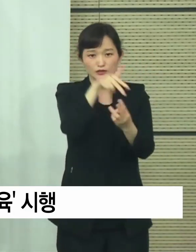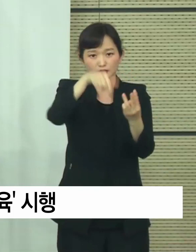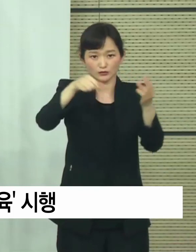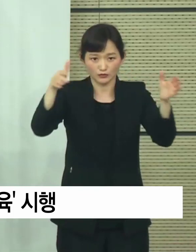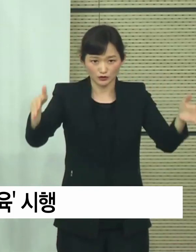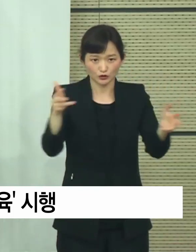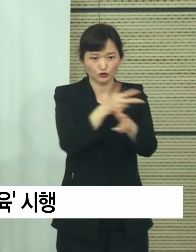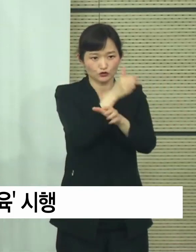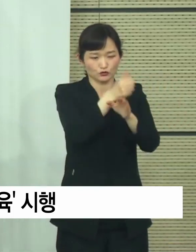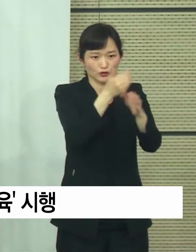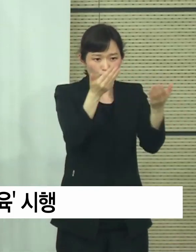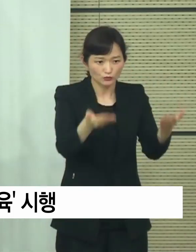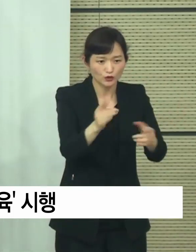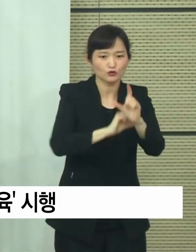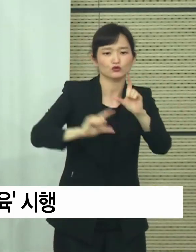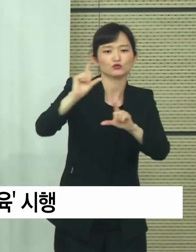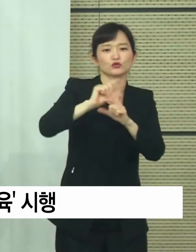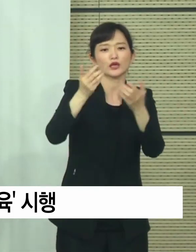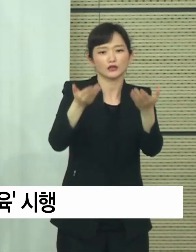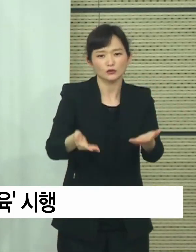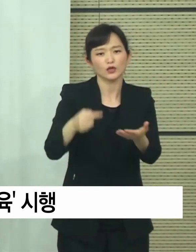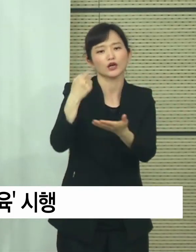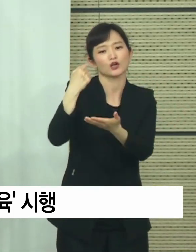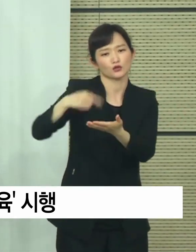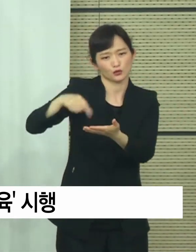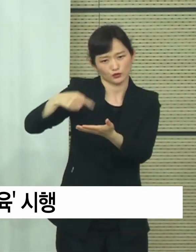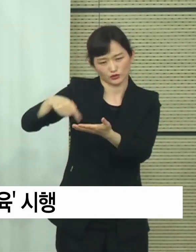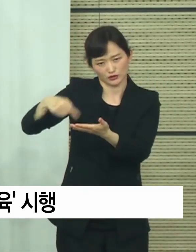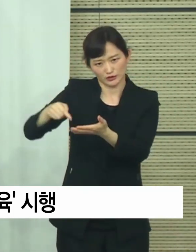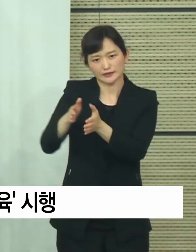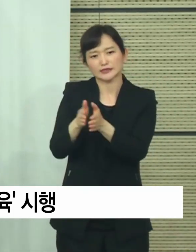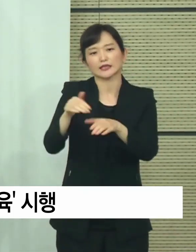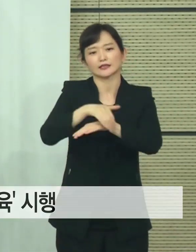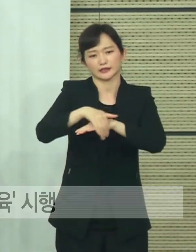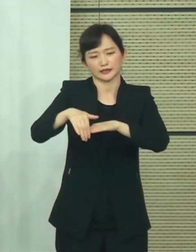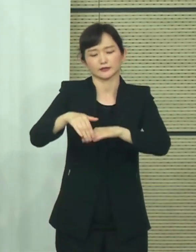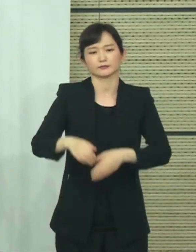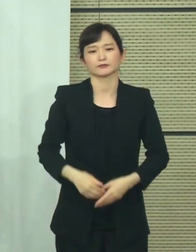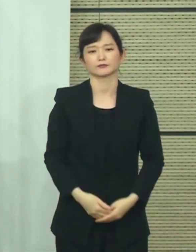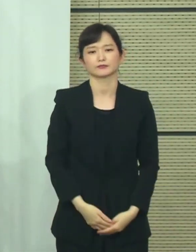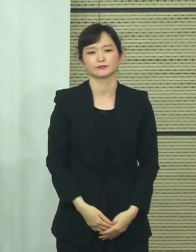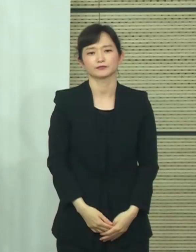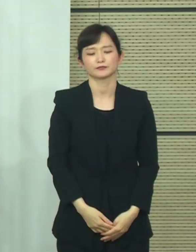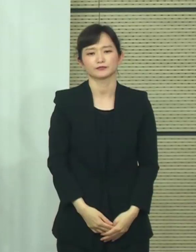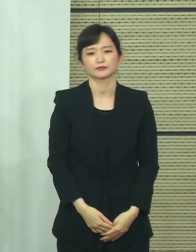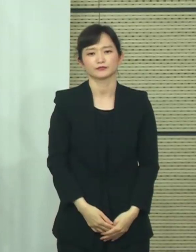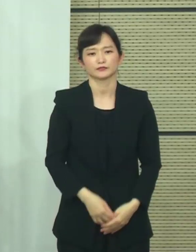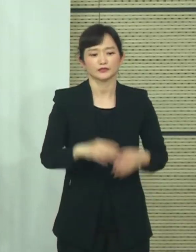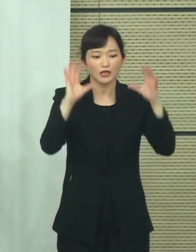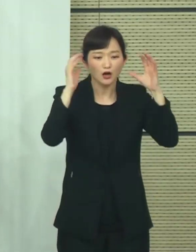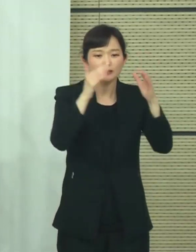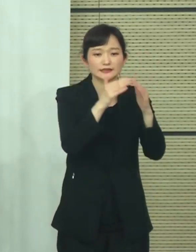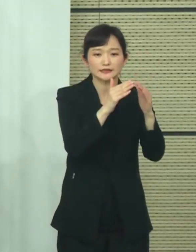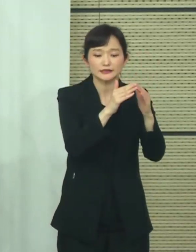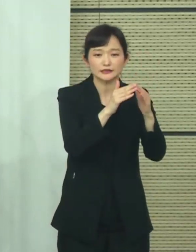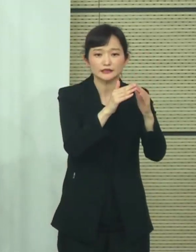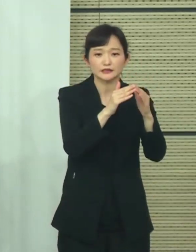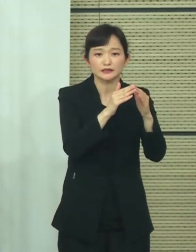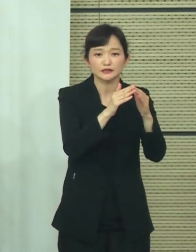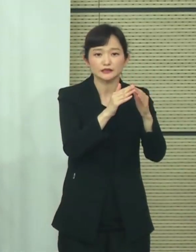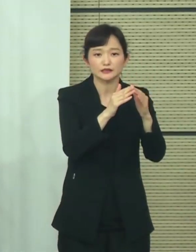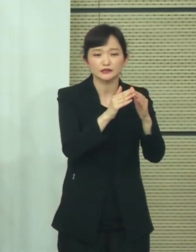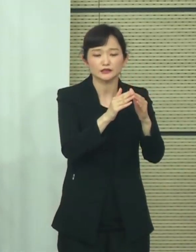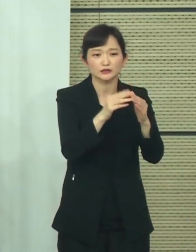주말 휴무 뭐 포상휴가 교육 등도 시행 하겠읍니다 어린이집에 보육